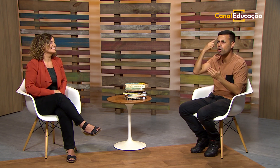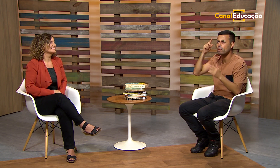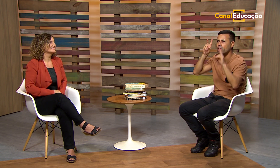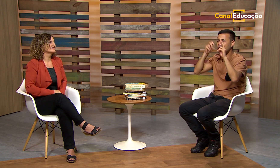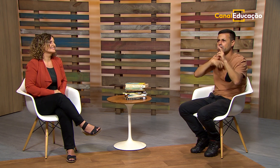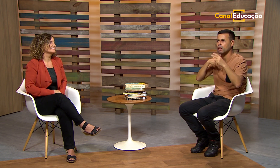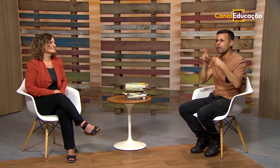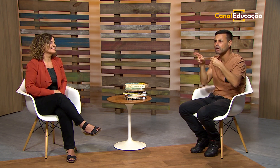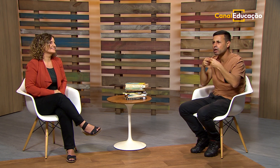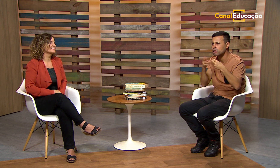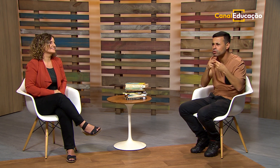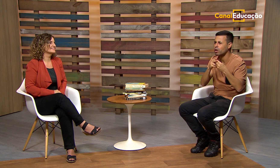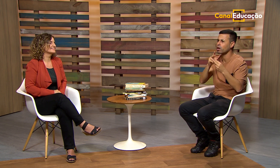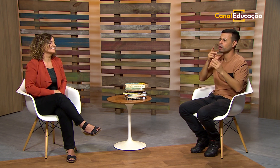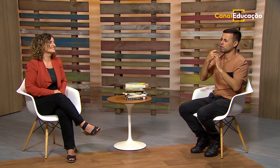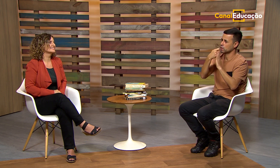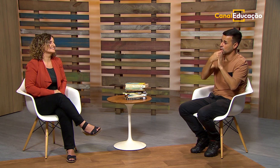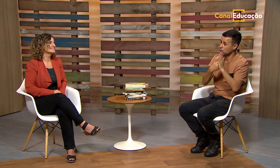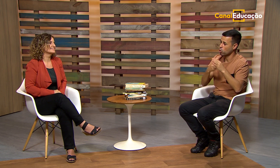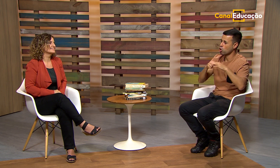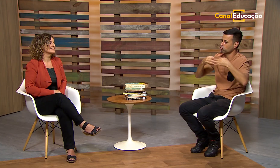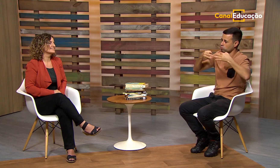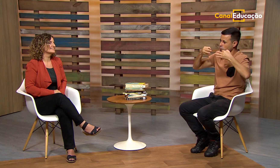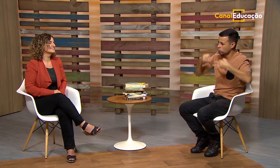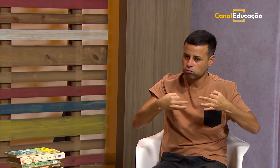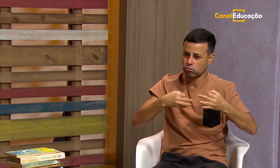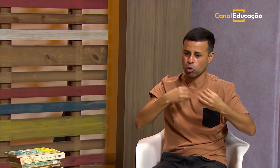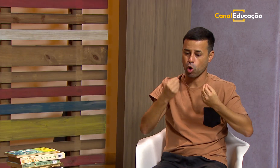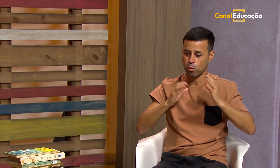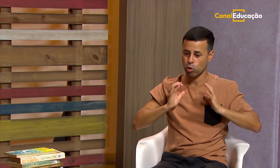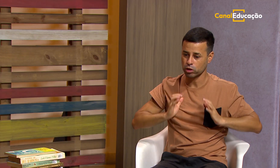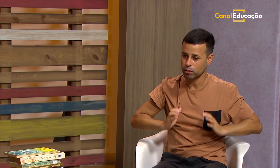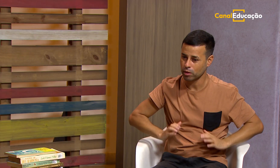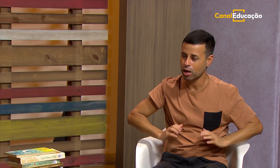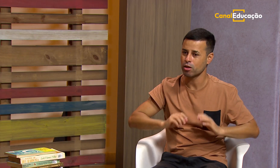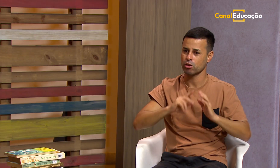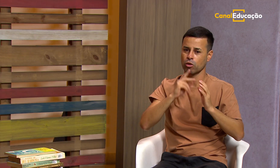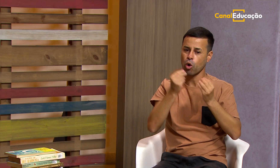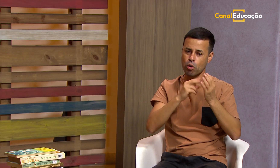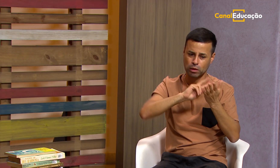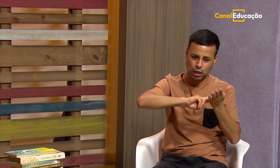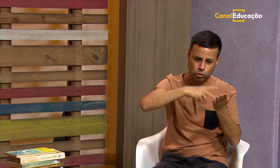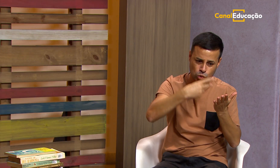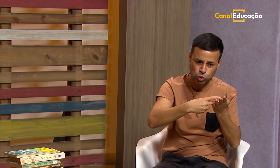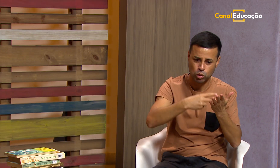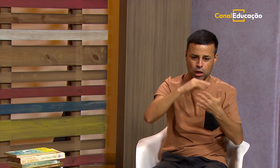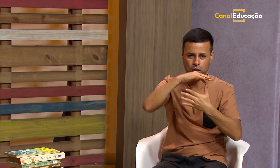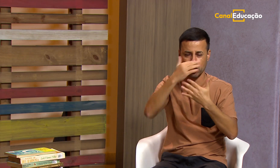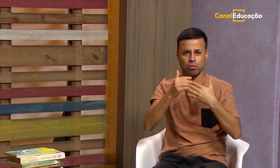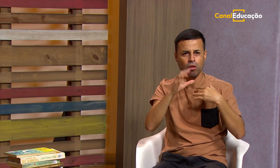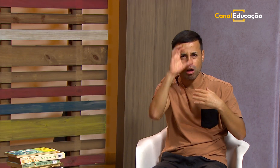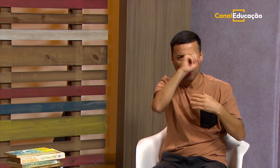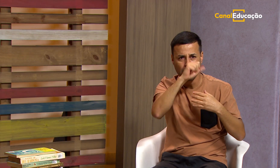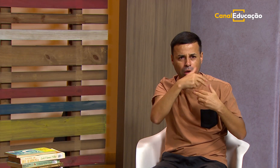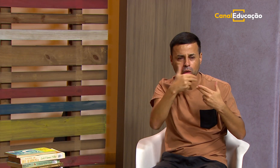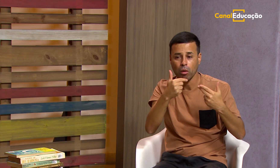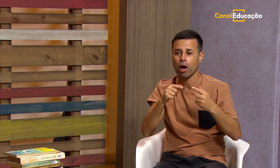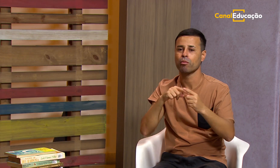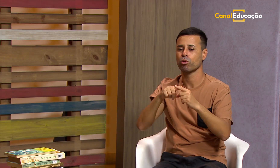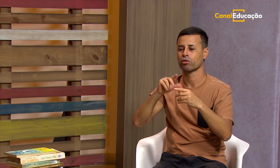2018, durante o curso, eu aprendi a roteirizar e editar, além de questões da postura formal durante o ofício